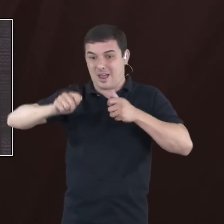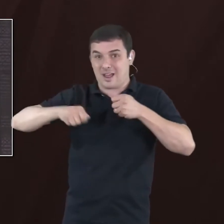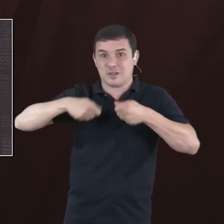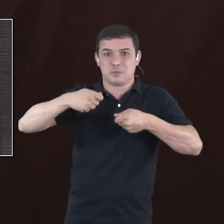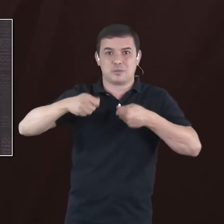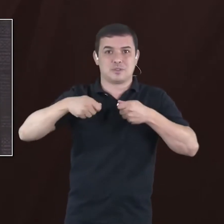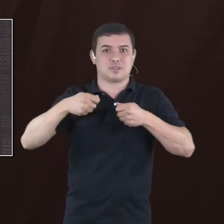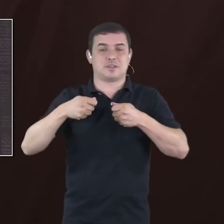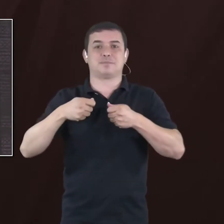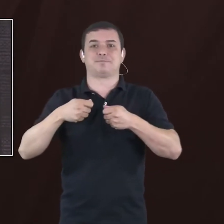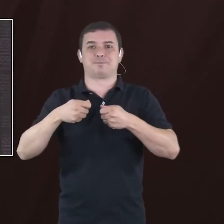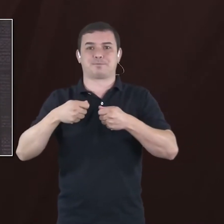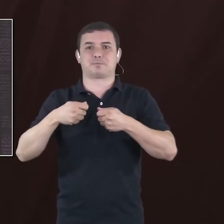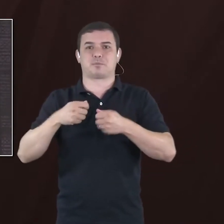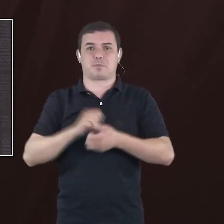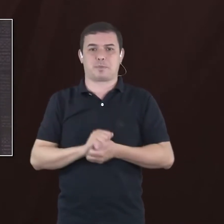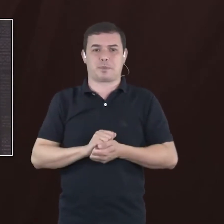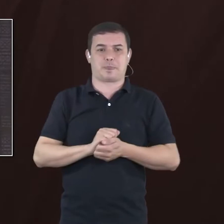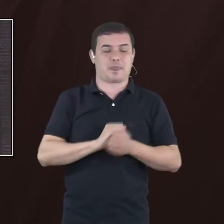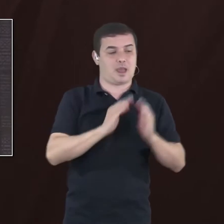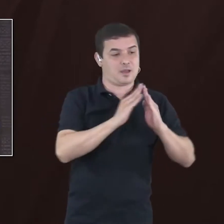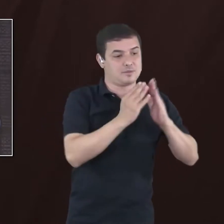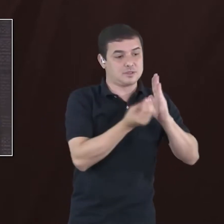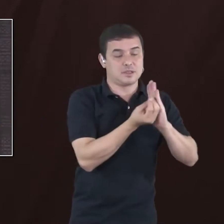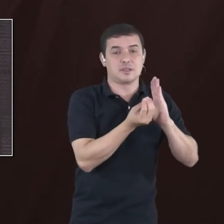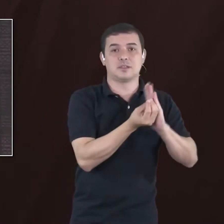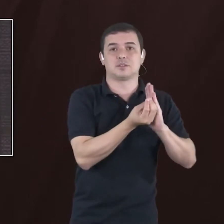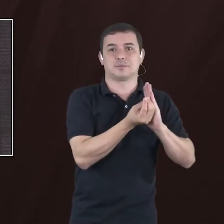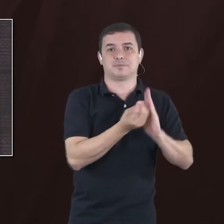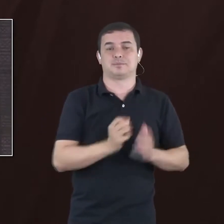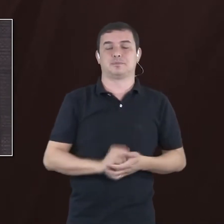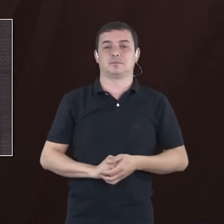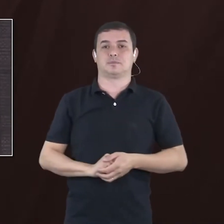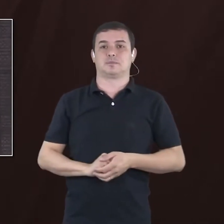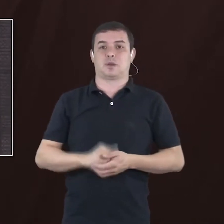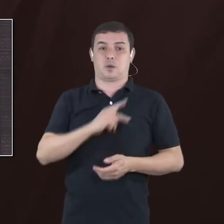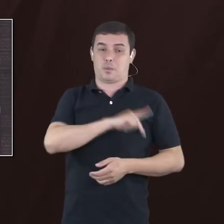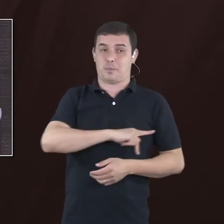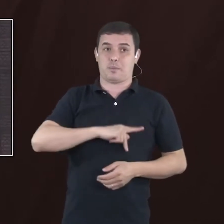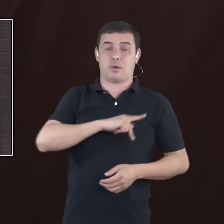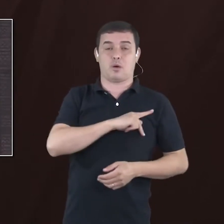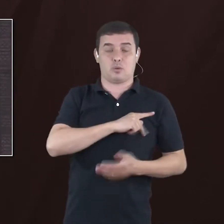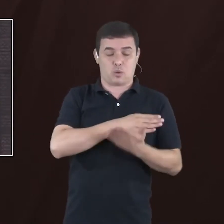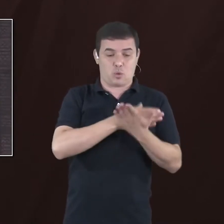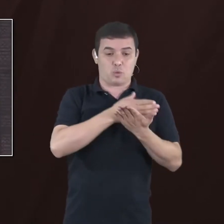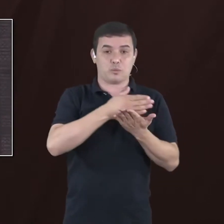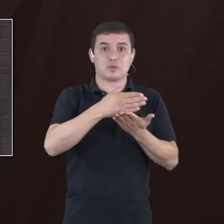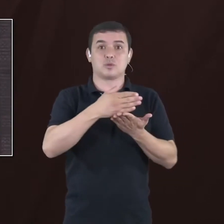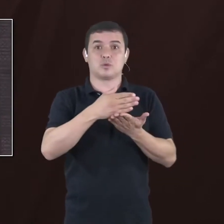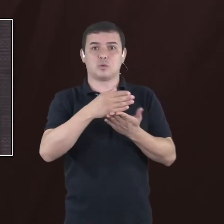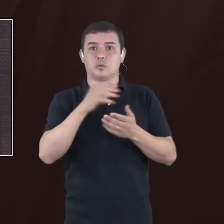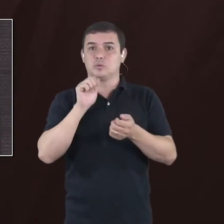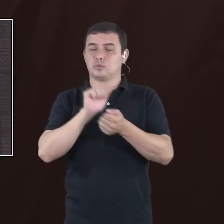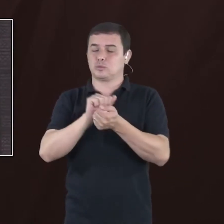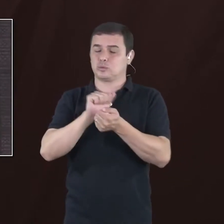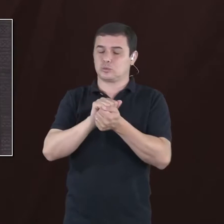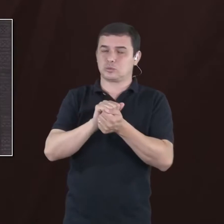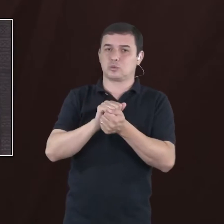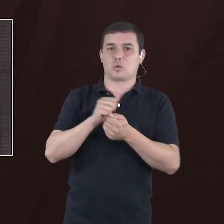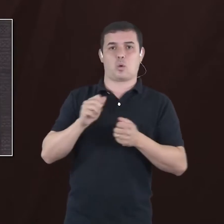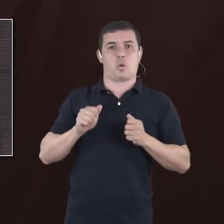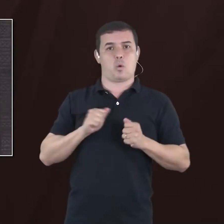as riquezas de Deus na casa de Deus. Portanto, Paulo foi um desses gestores. Paulo foi um